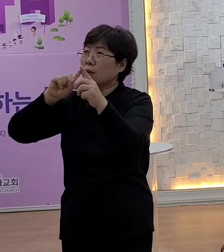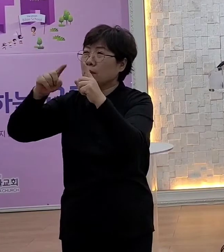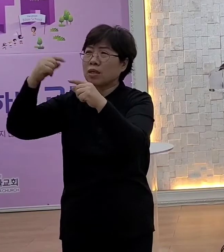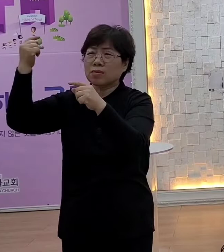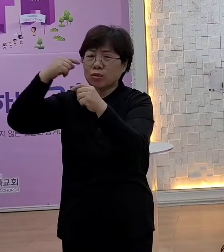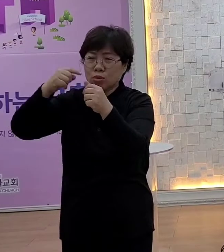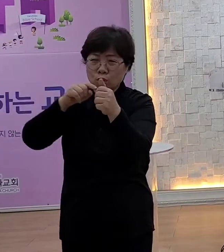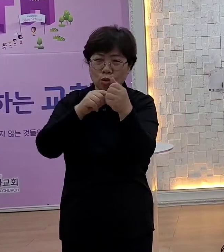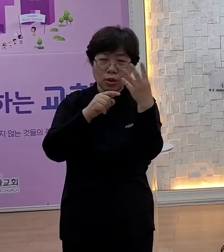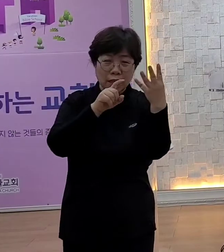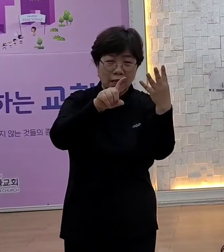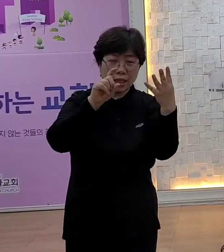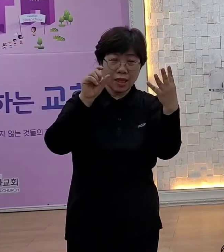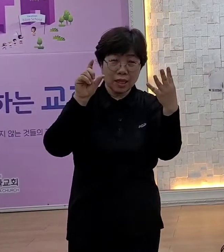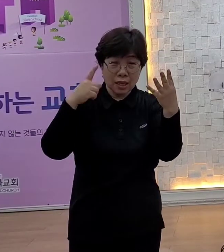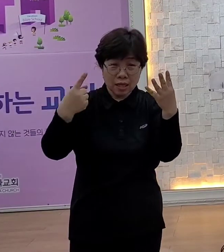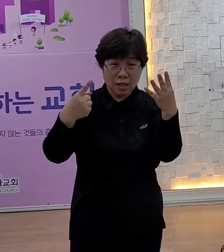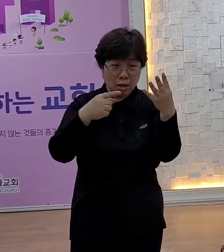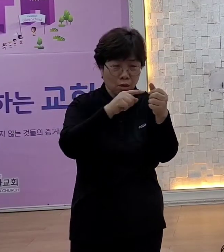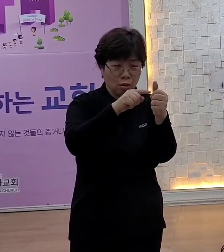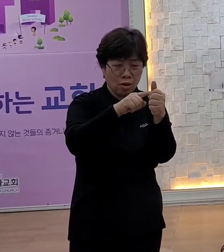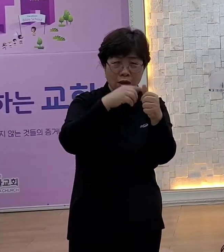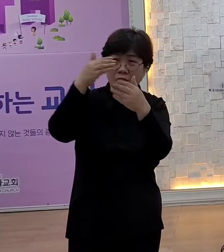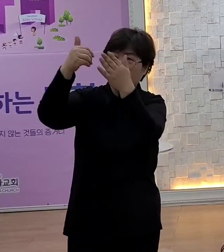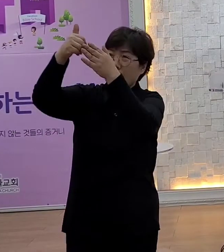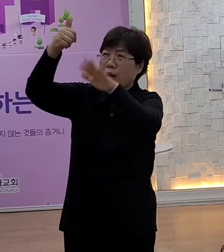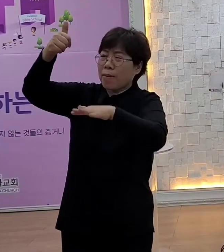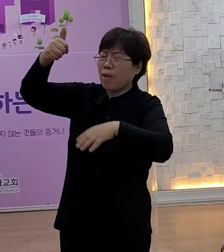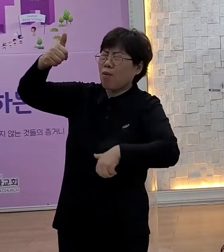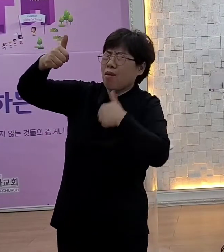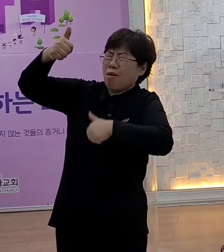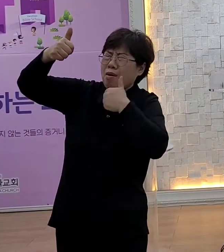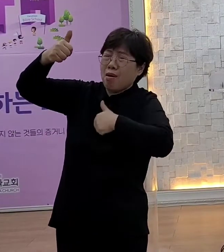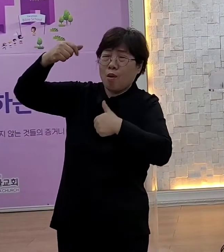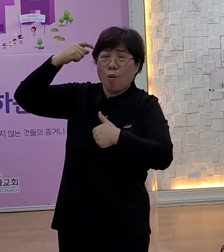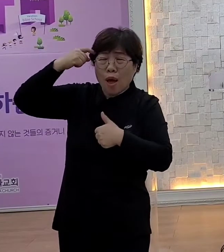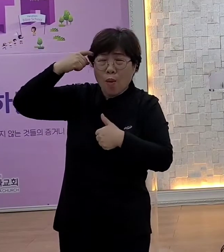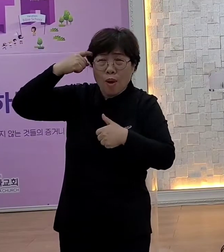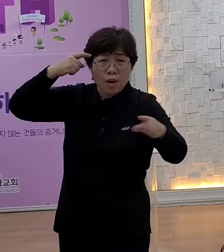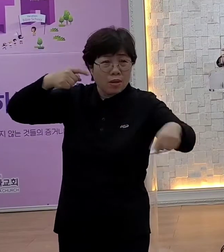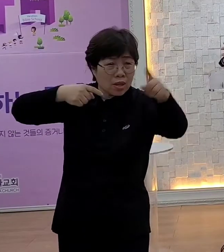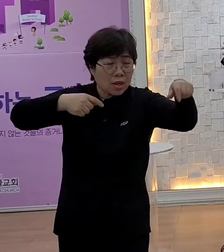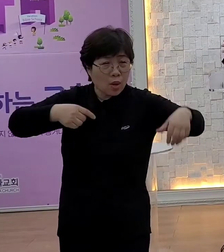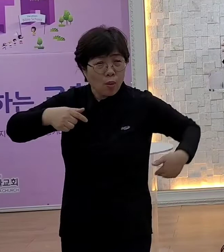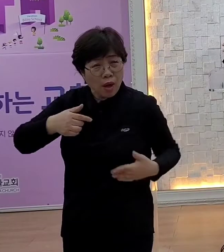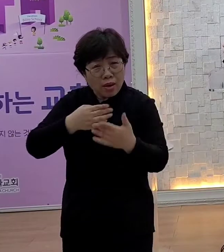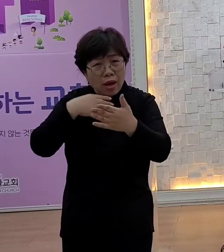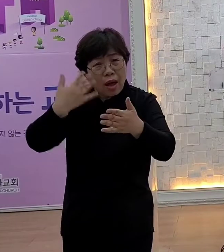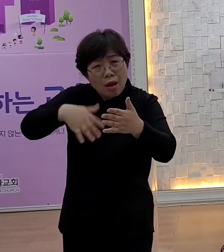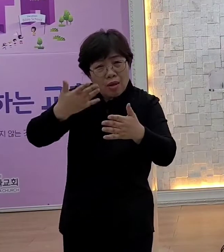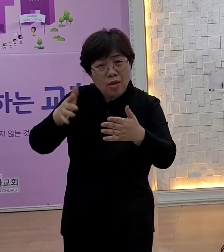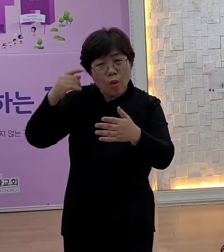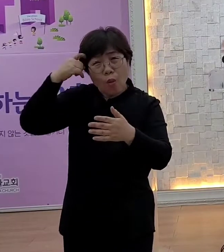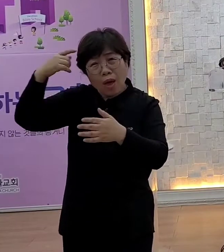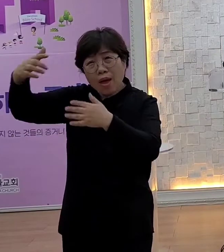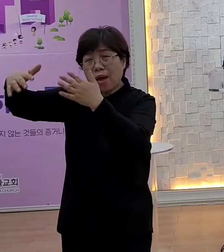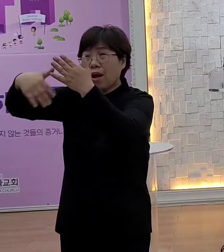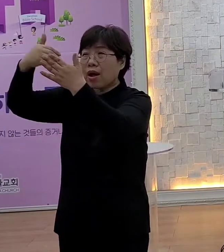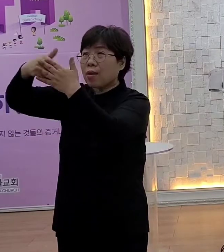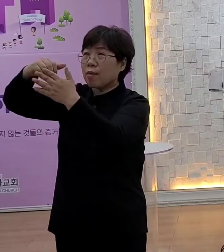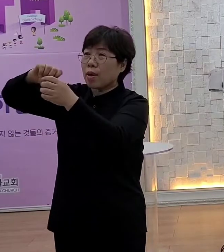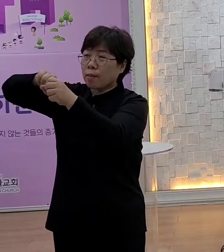뭐하는 짓입니까 하나님? 이게 어찌된 일입니까? 당신이 저들의 마음을 몰라서 그렇습니까? 이게